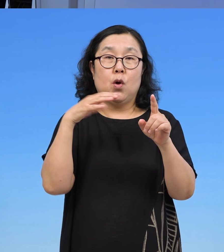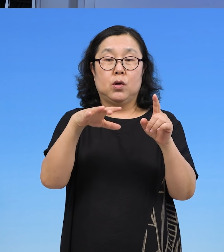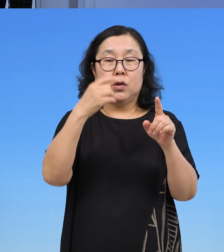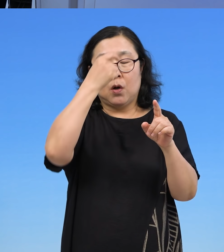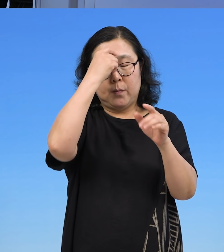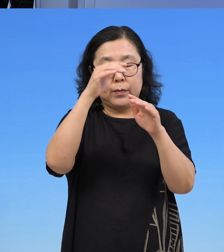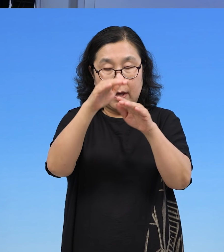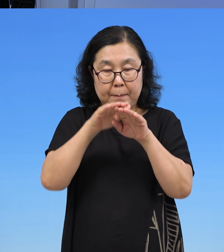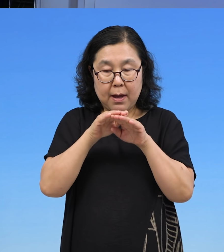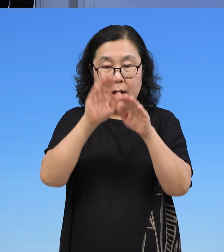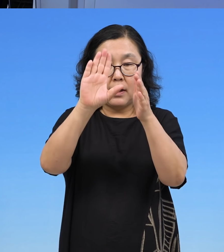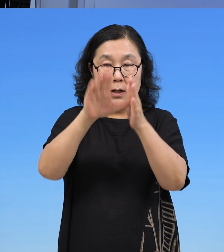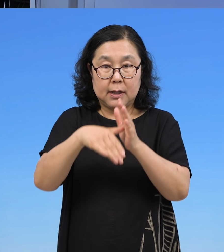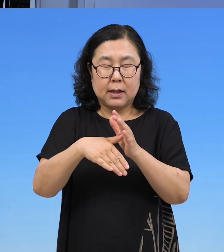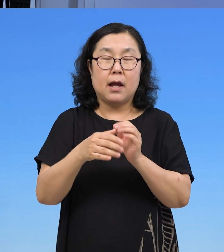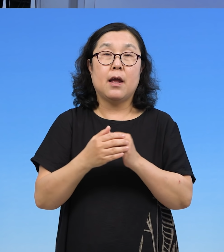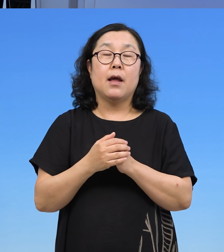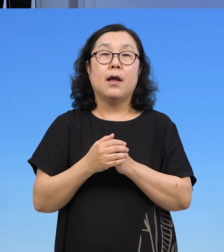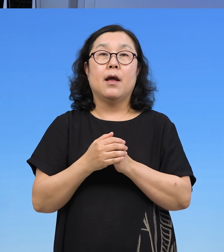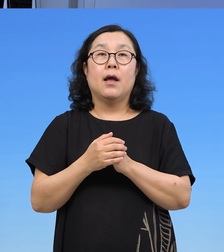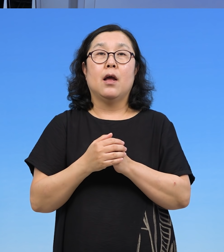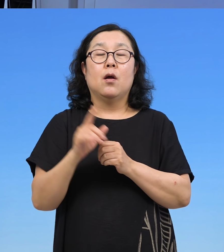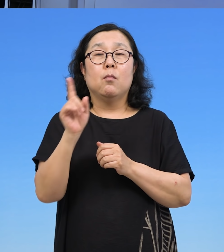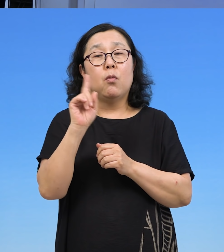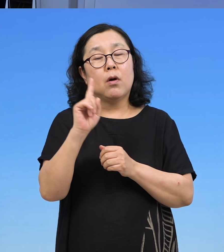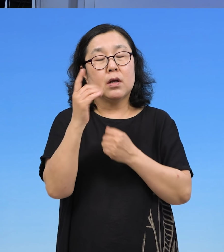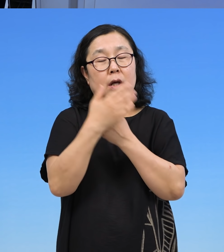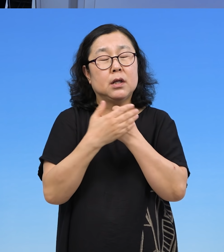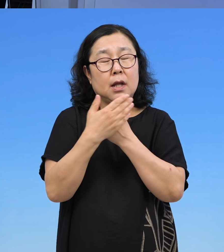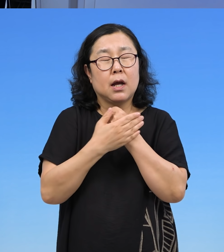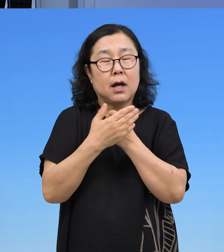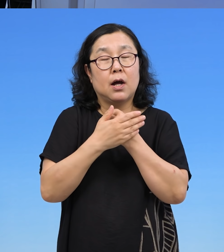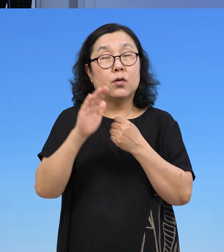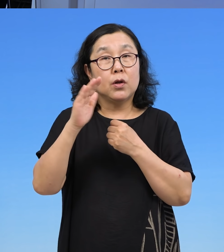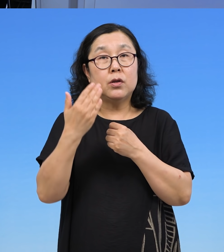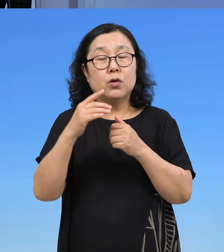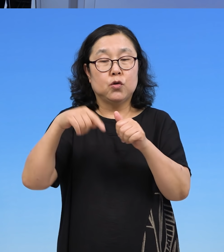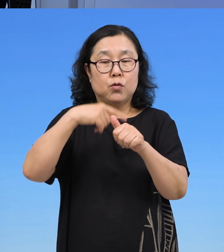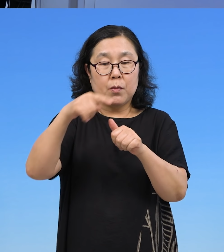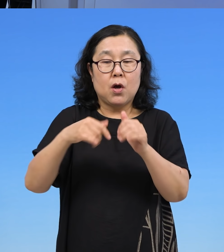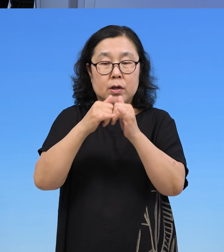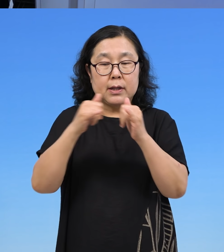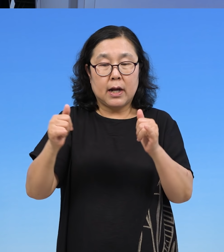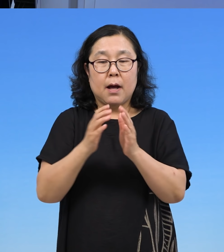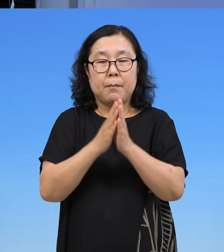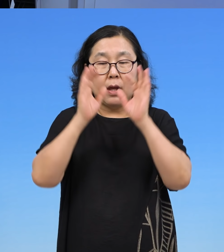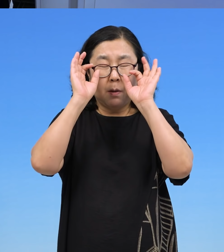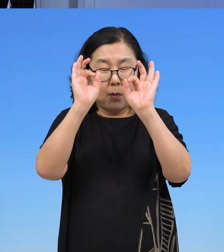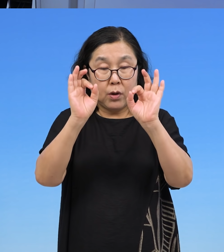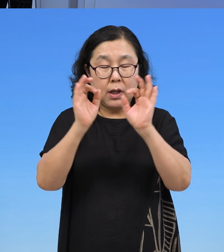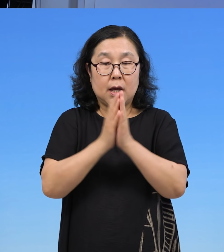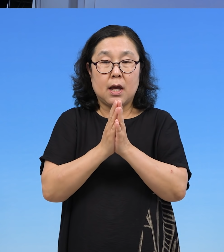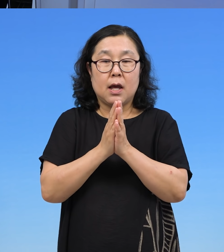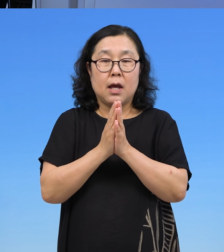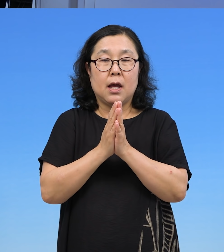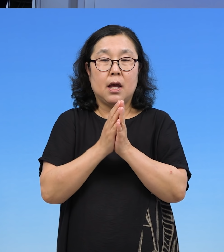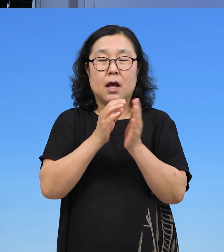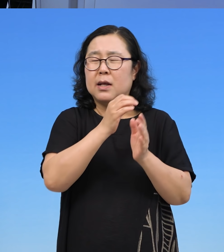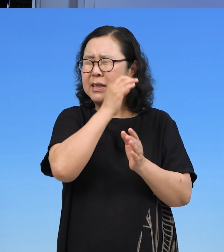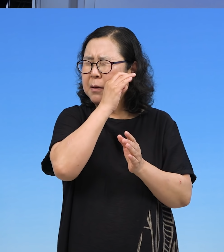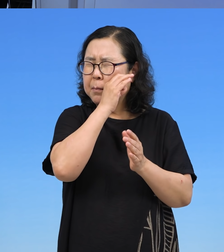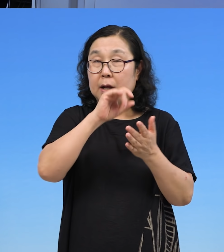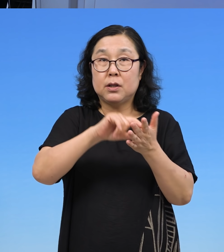채로 처음 예배를 드리던 그때 저는 뭐가 그렇게 은혜가 되었는지 주변 분들 보기 민망할 정도로